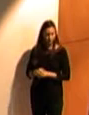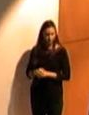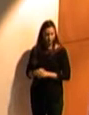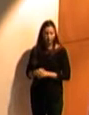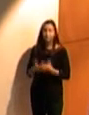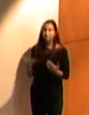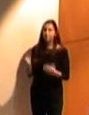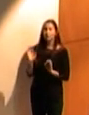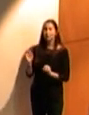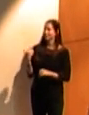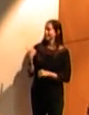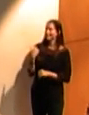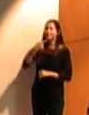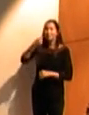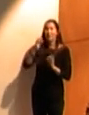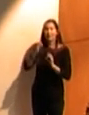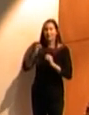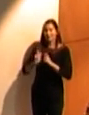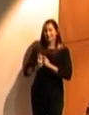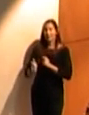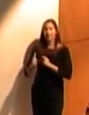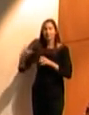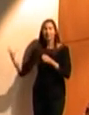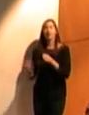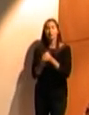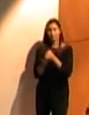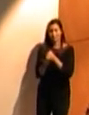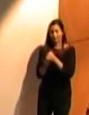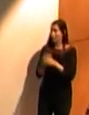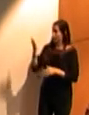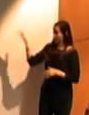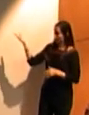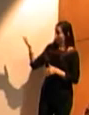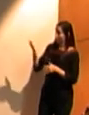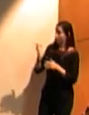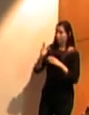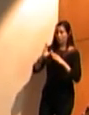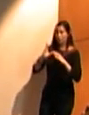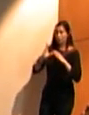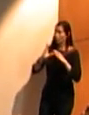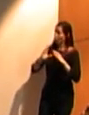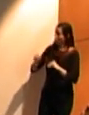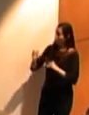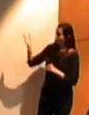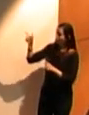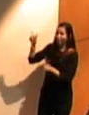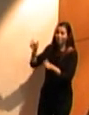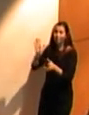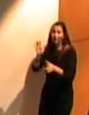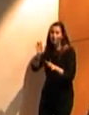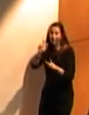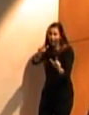là, on parlait de la démarche inclusive. Donc là, c'est la démarche appliquée au travail de l'abri, donc des personnes qui sont présentes ici, qui se